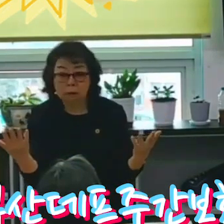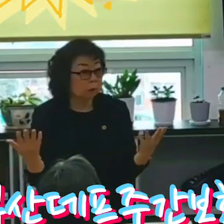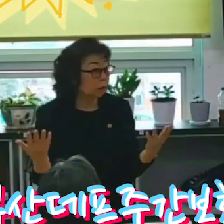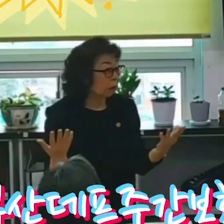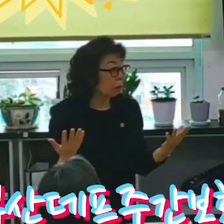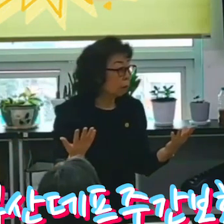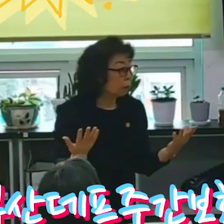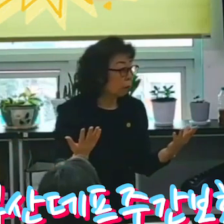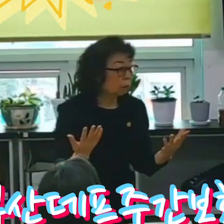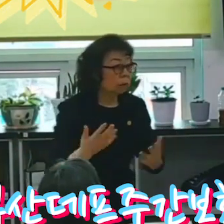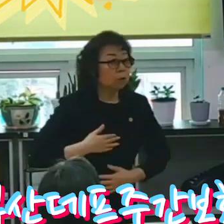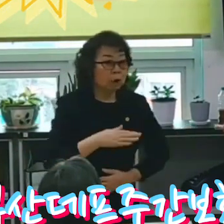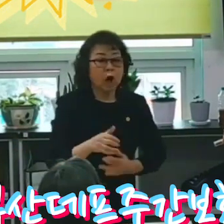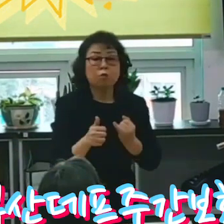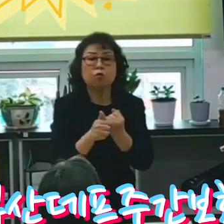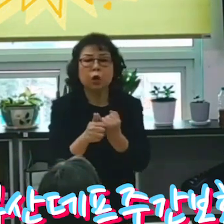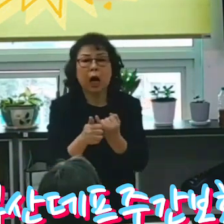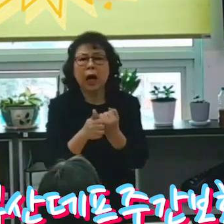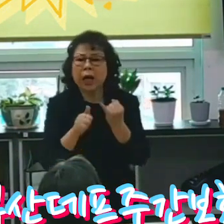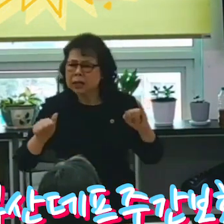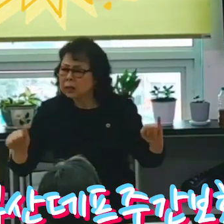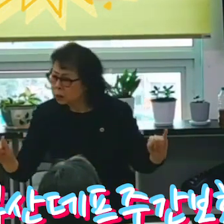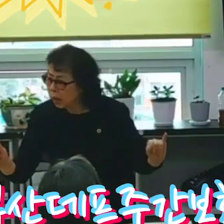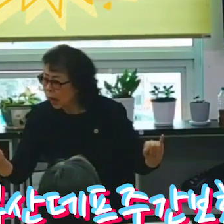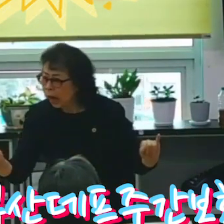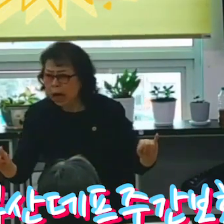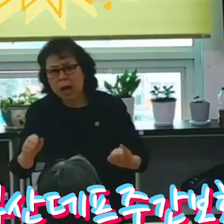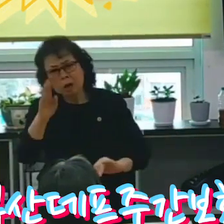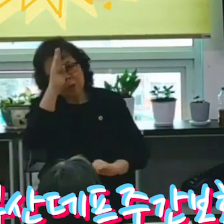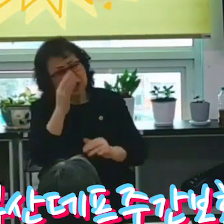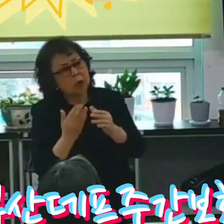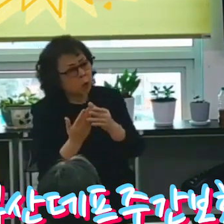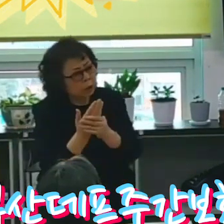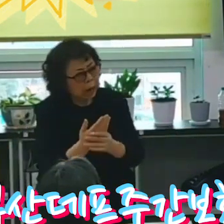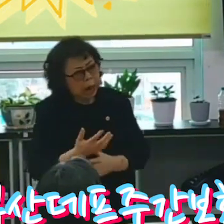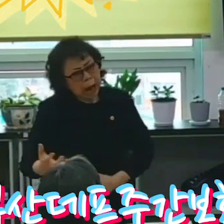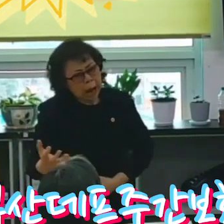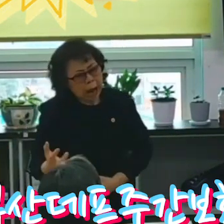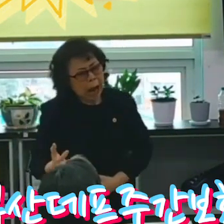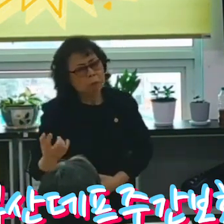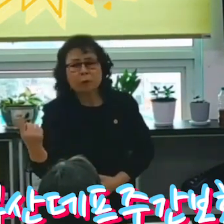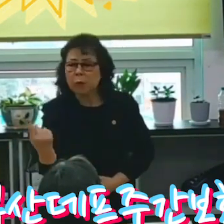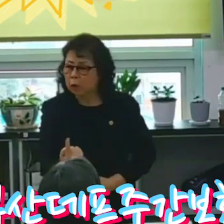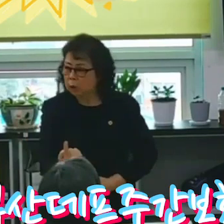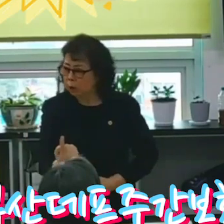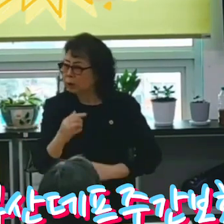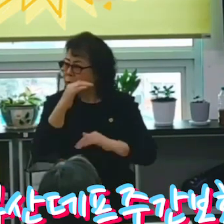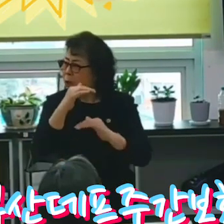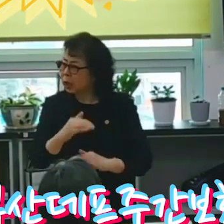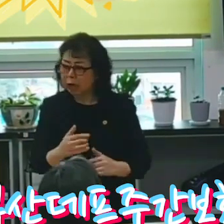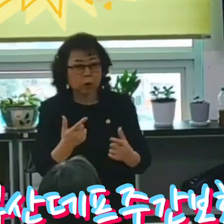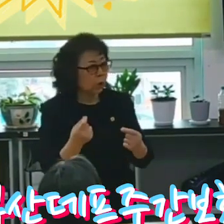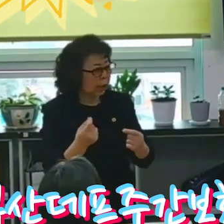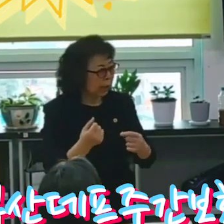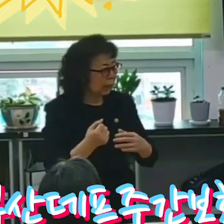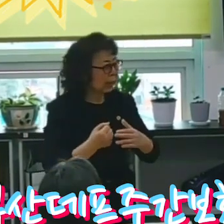그러면 우리가 부부가 헤어지거나 병이 오거나 아픔이 오는 원리죠. 이것이.